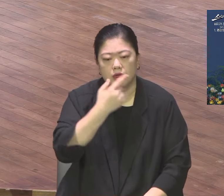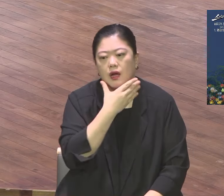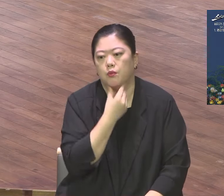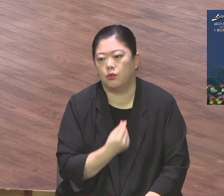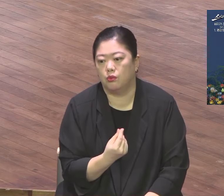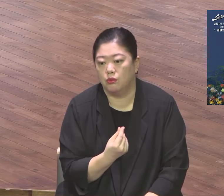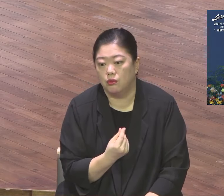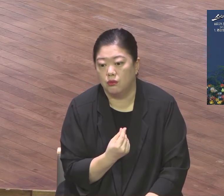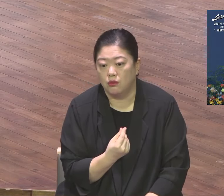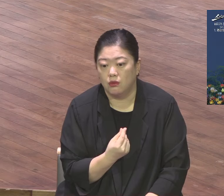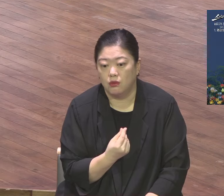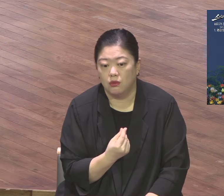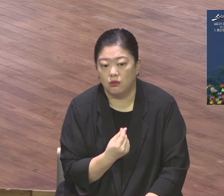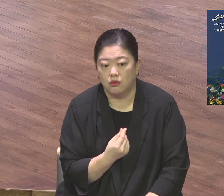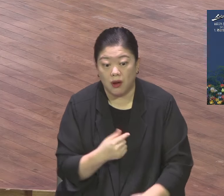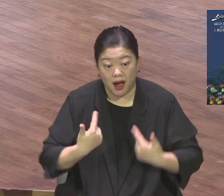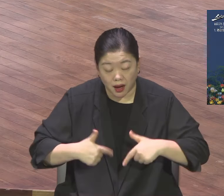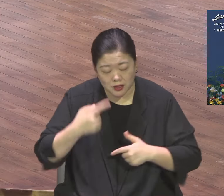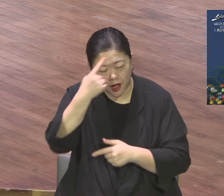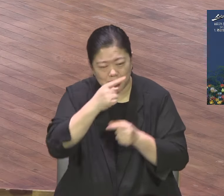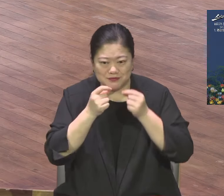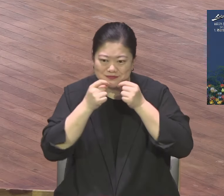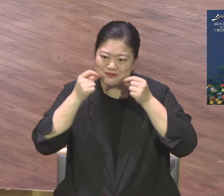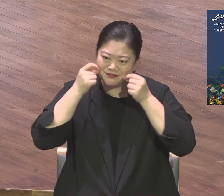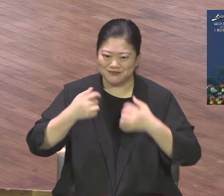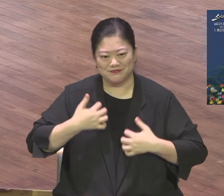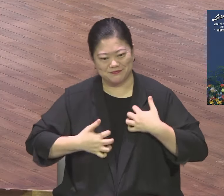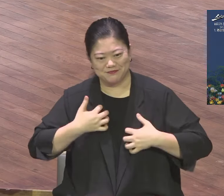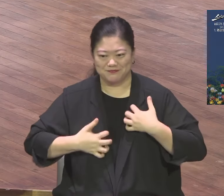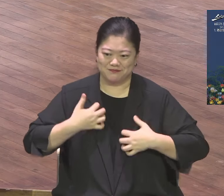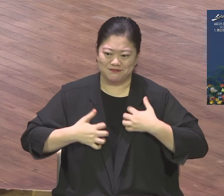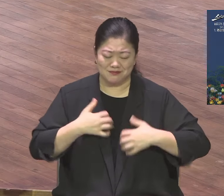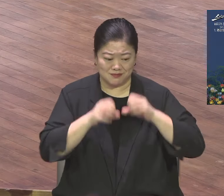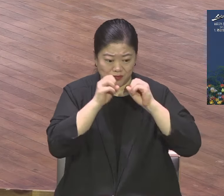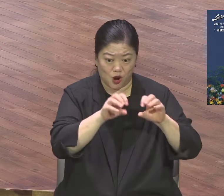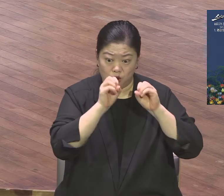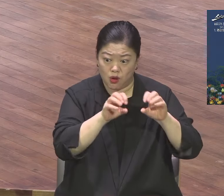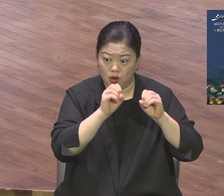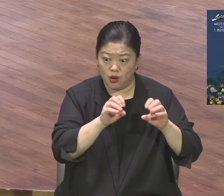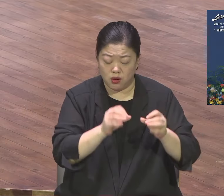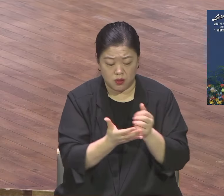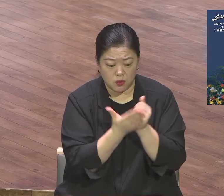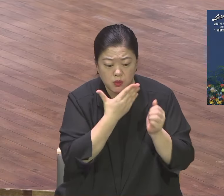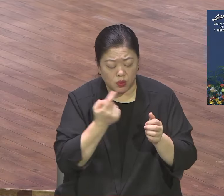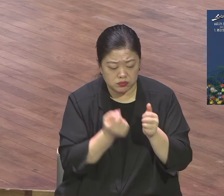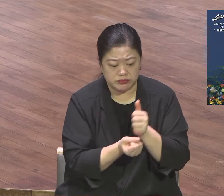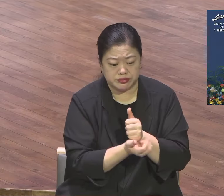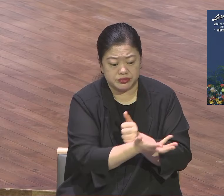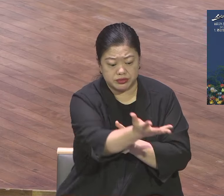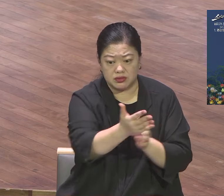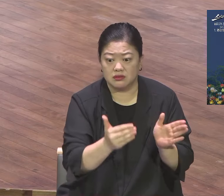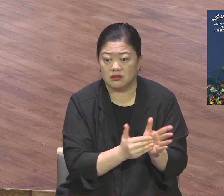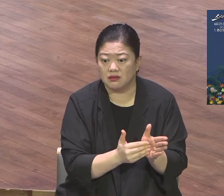그 기쁨과 감사가 흘러 넘쳐서 복음의 선한 영향력을 입혔습니다. 영계 모든